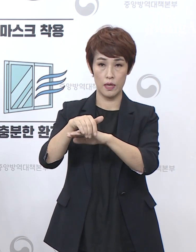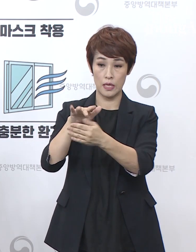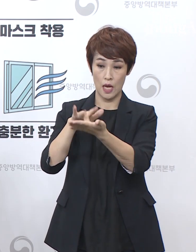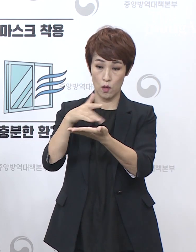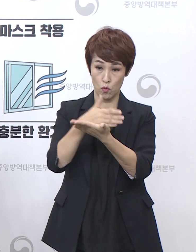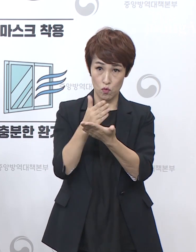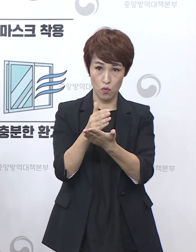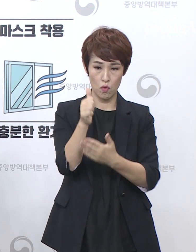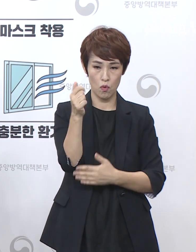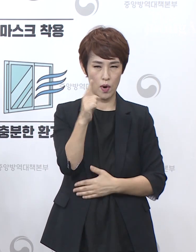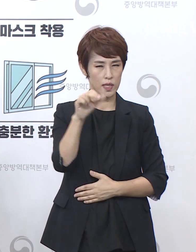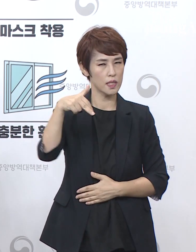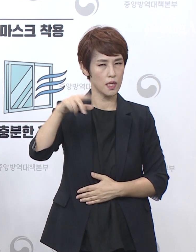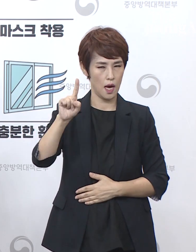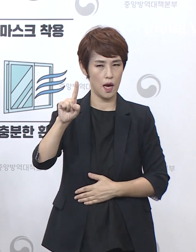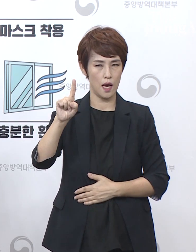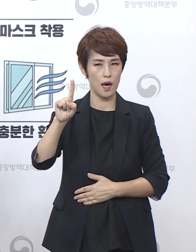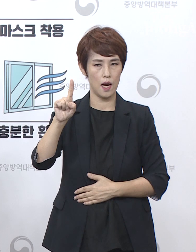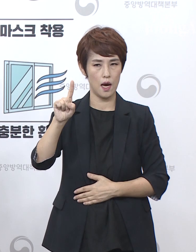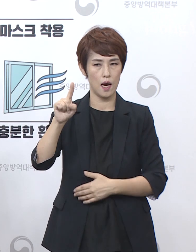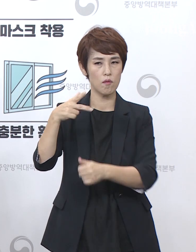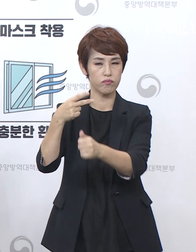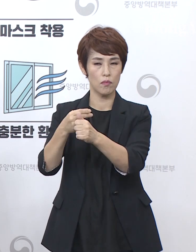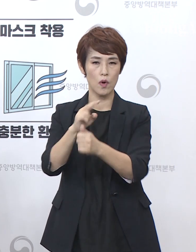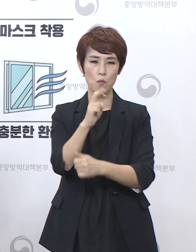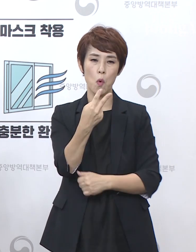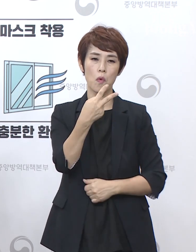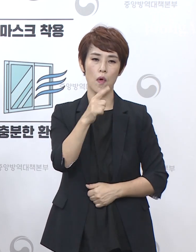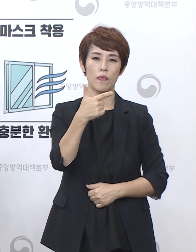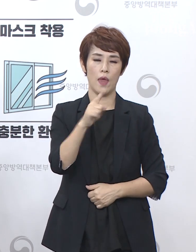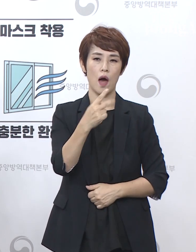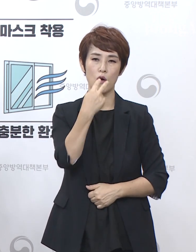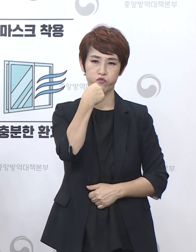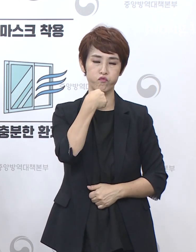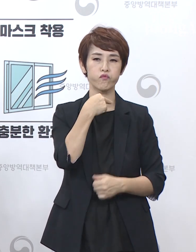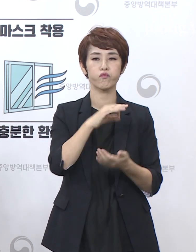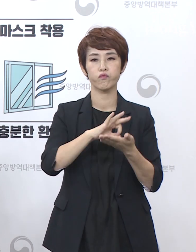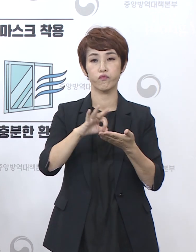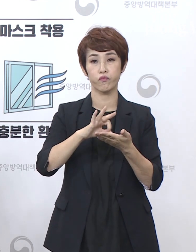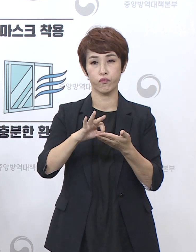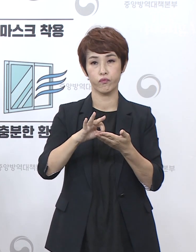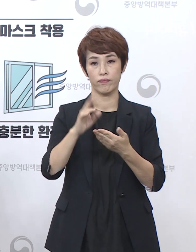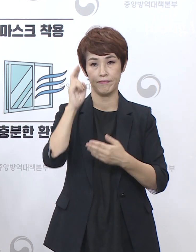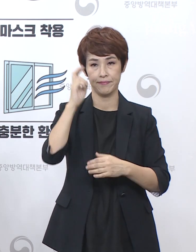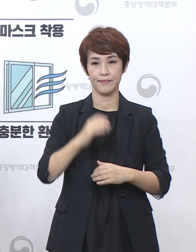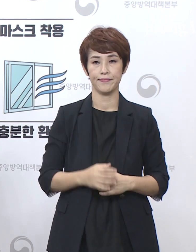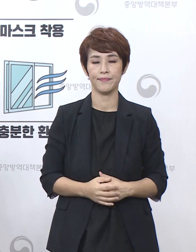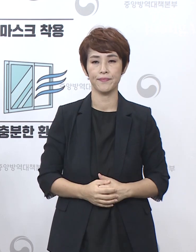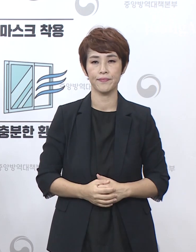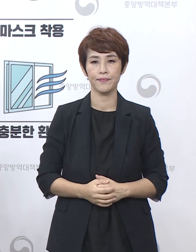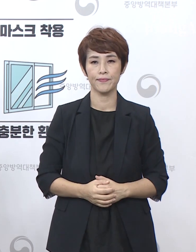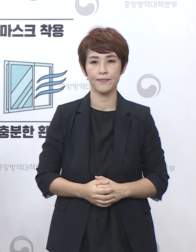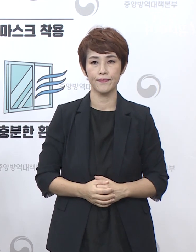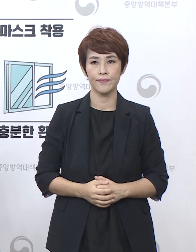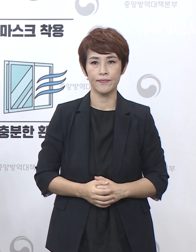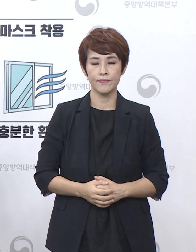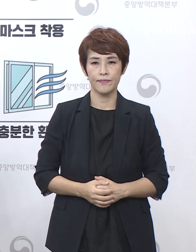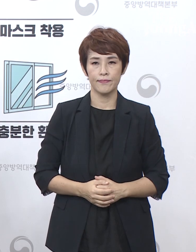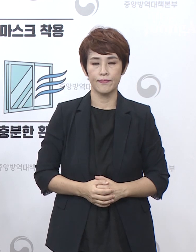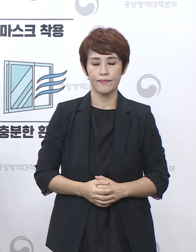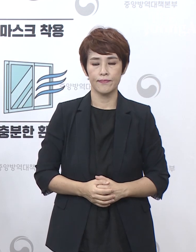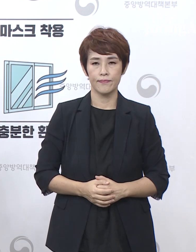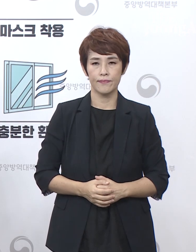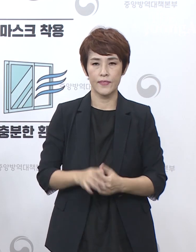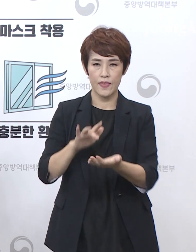화이자 백신을 주력으로 하되 모더나 백신을 같이 활용하는 방식으로 정리되는 걸로 검토를 하고 있기 때문에 최대한